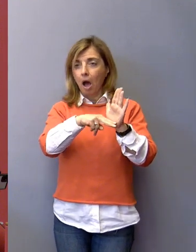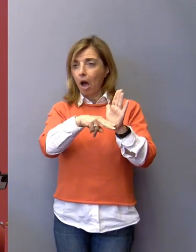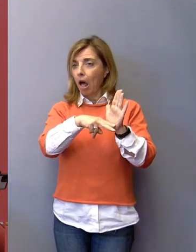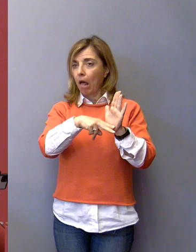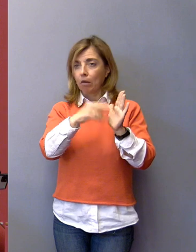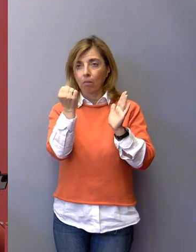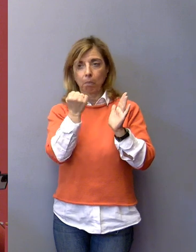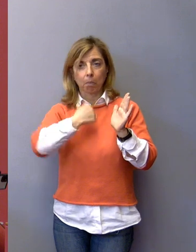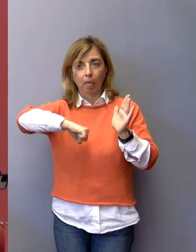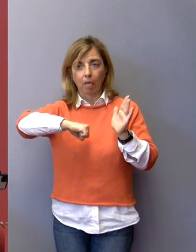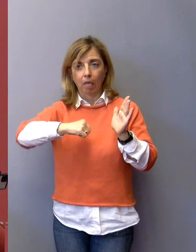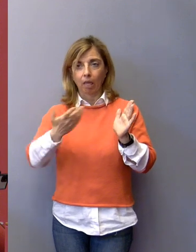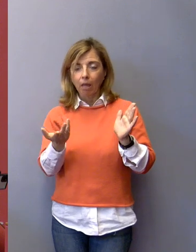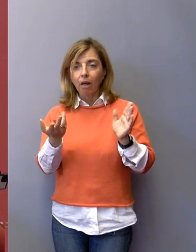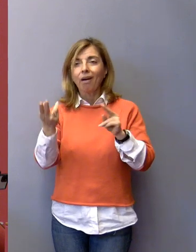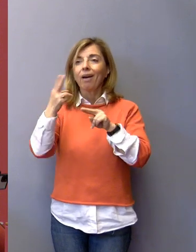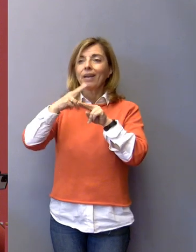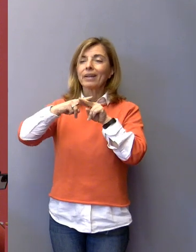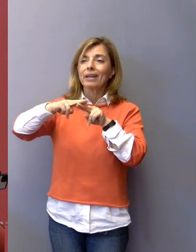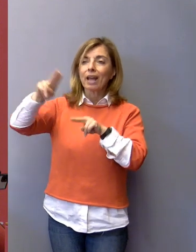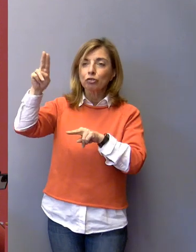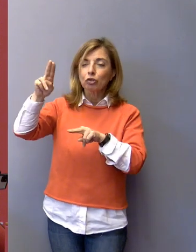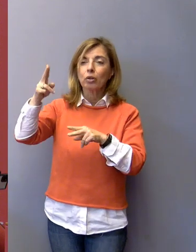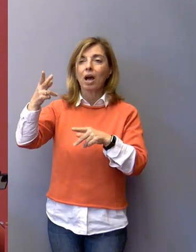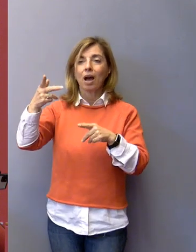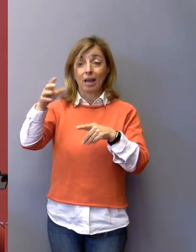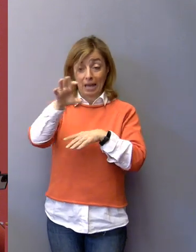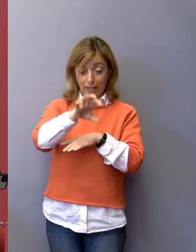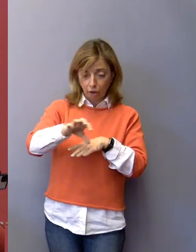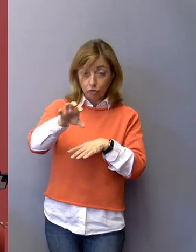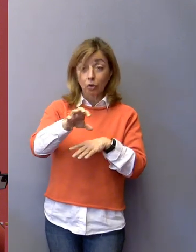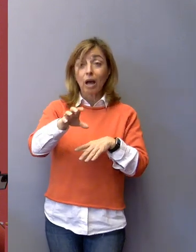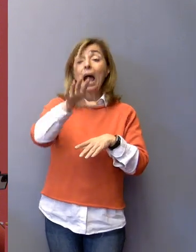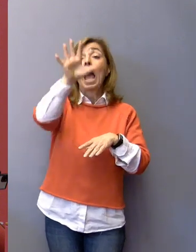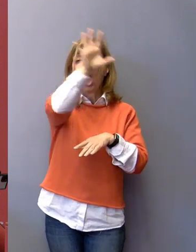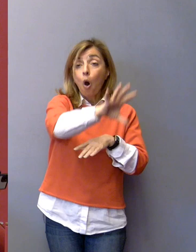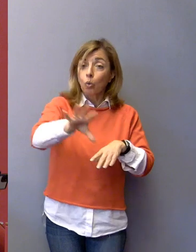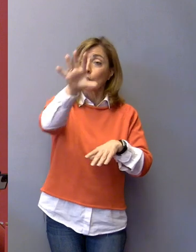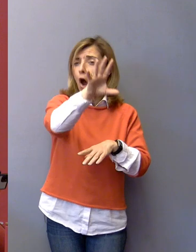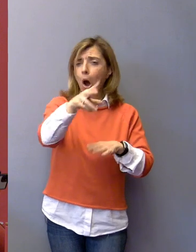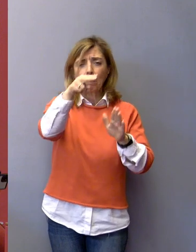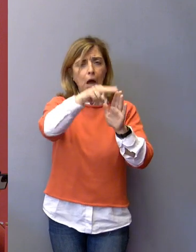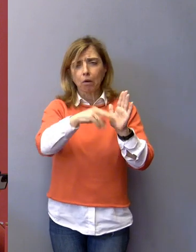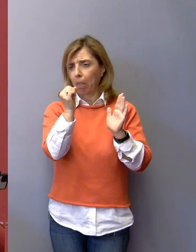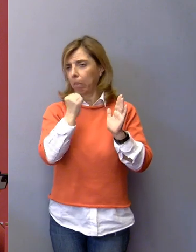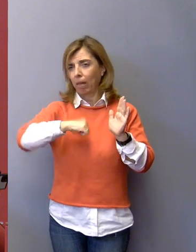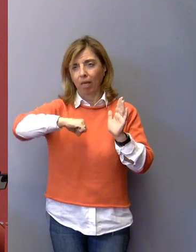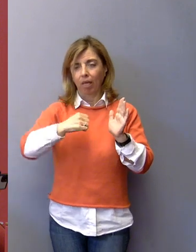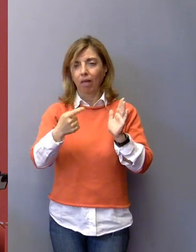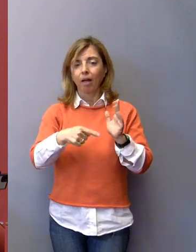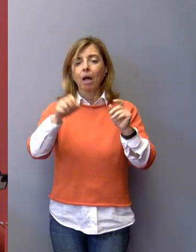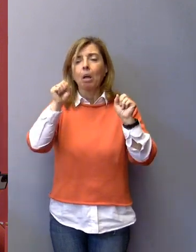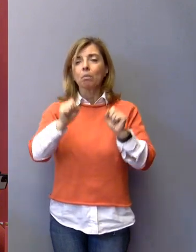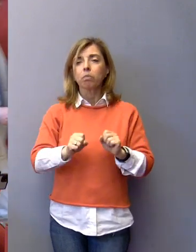quella regionale che nazionale e per finire quella europea permetterà in maniera arbitraria di convertire